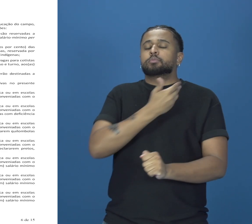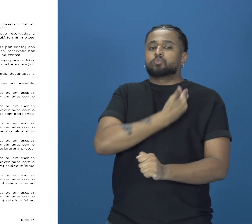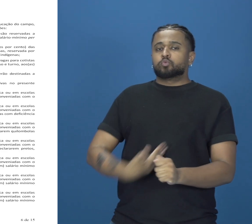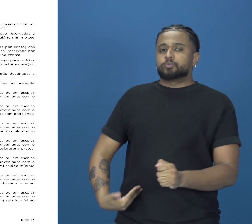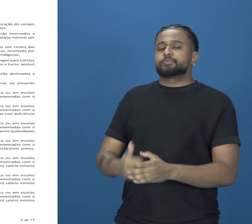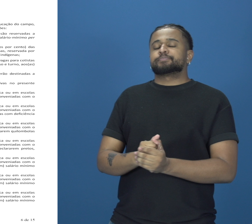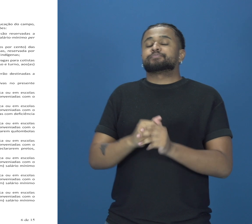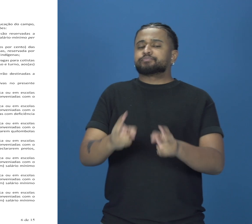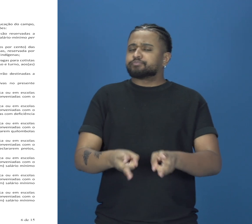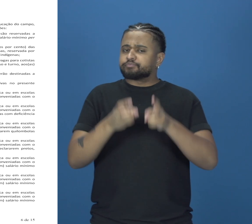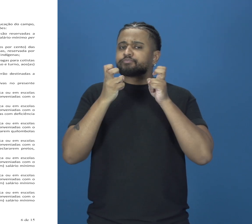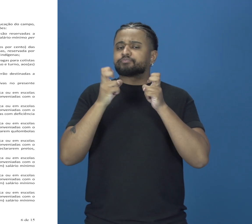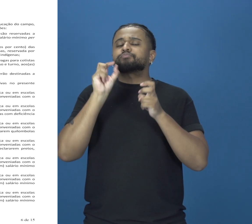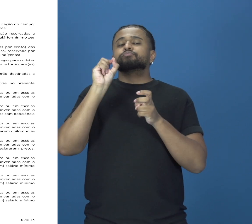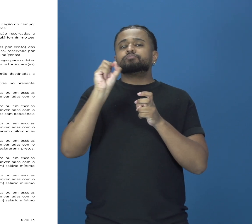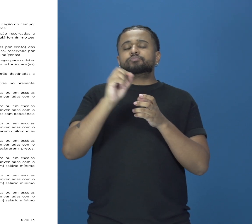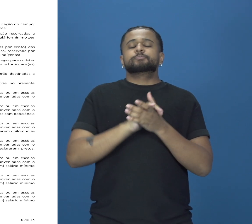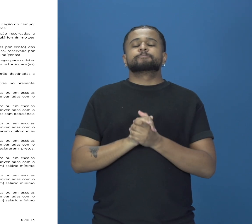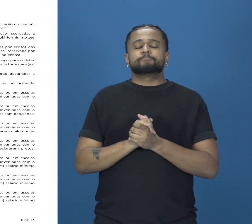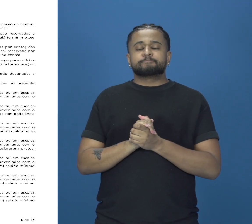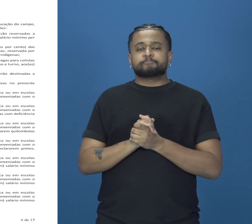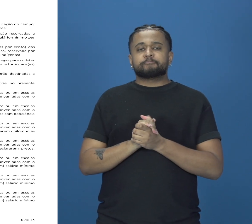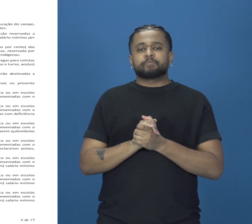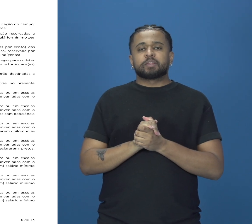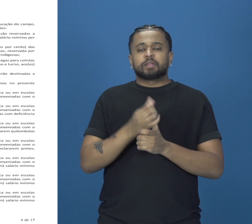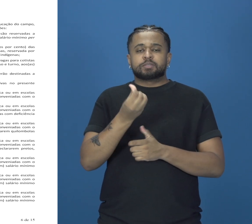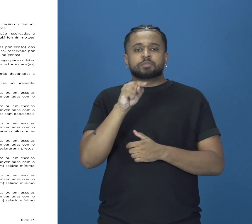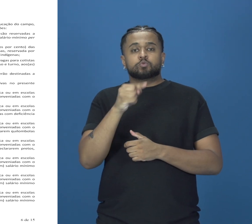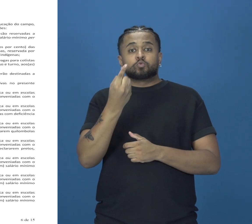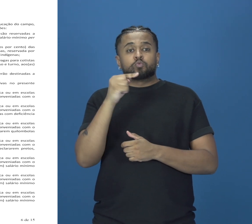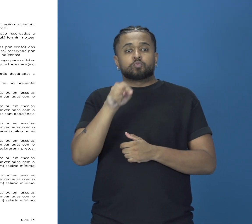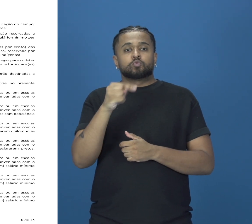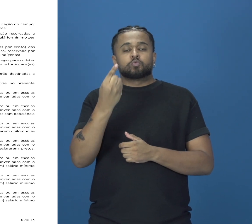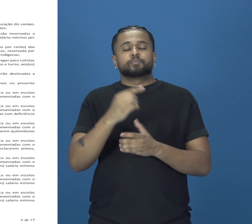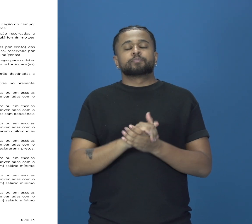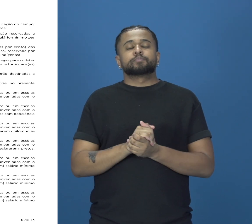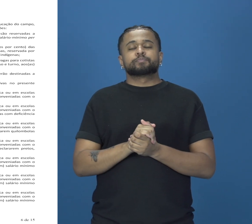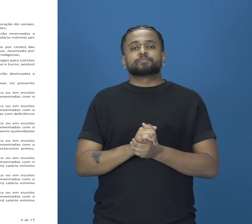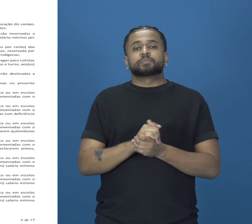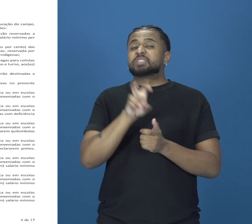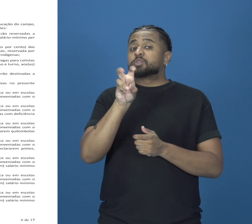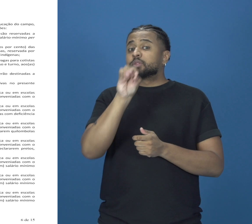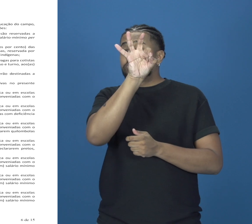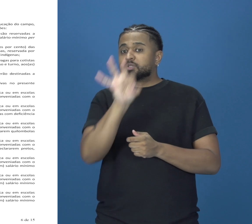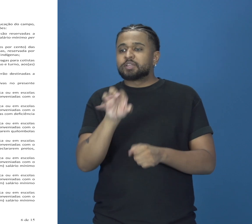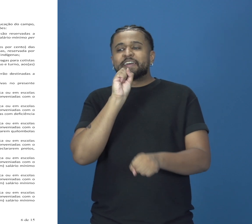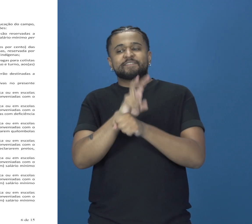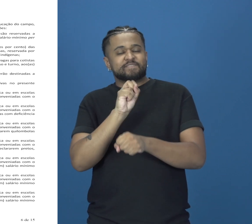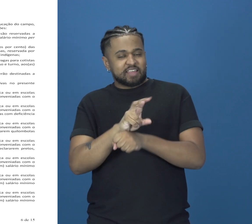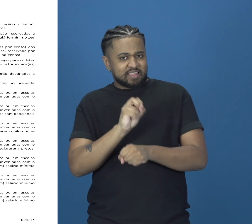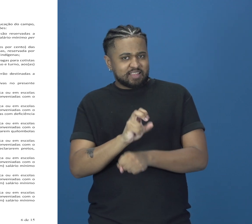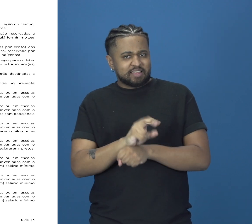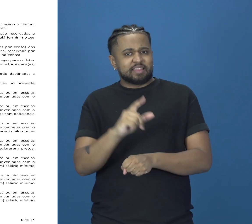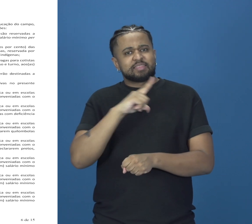público, observadas as seguintes condições. 6.1.1. 50% das vagas